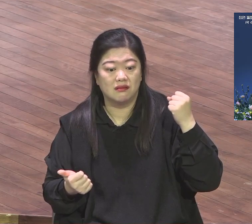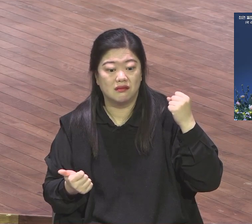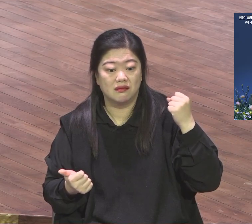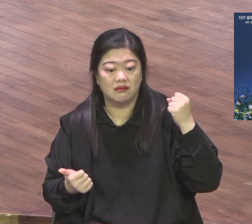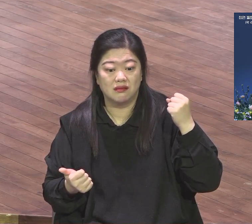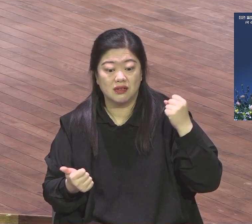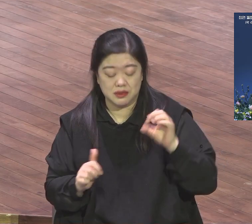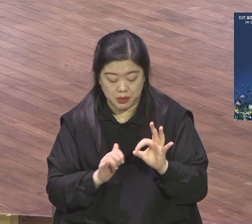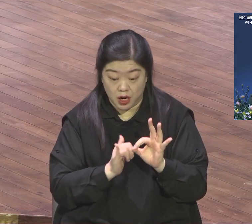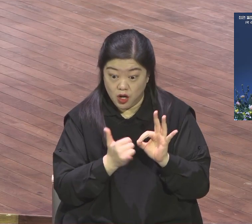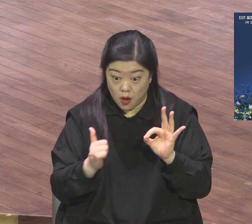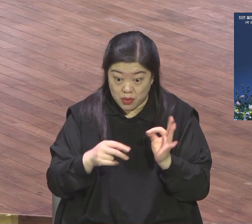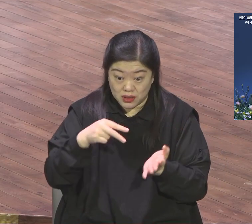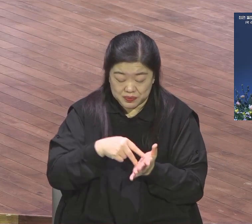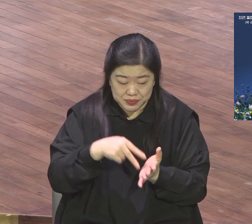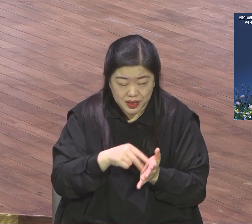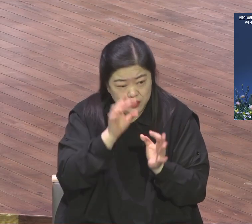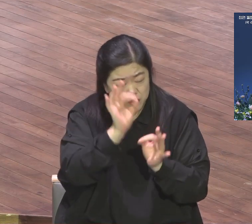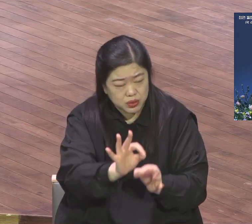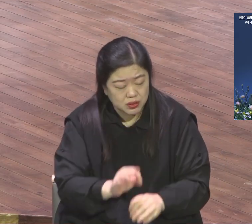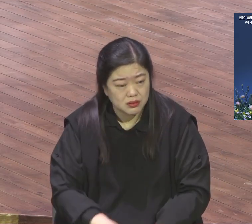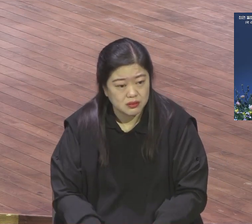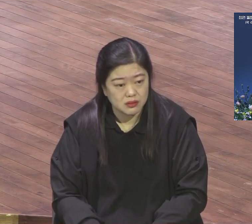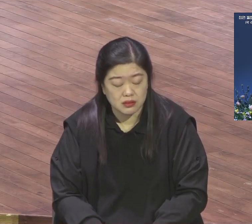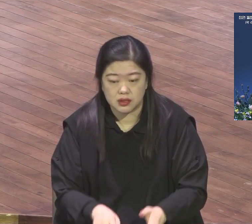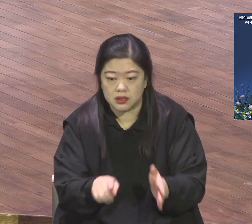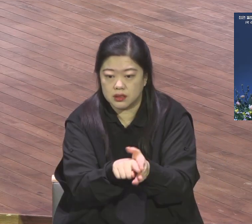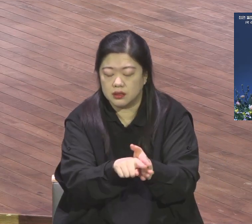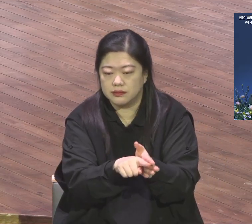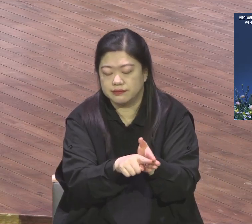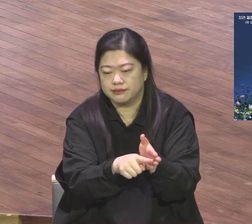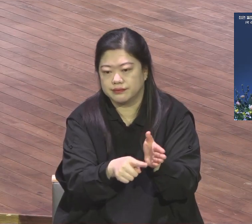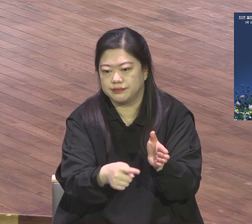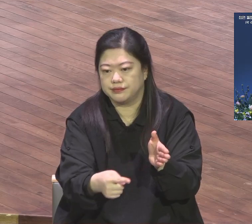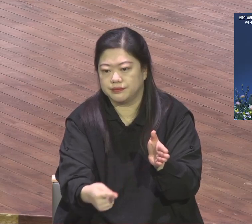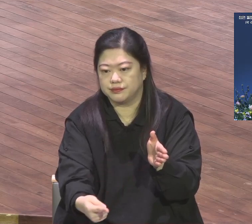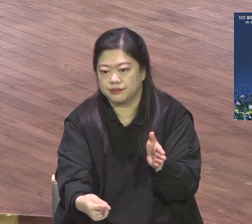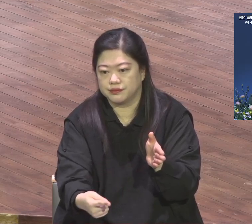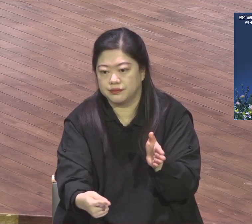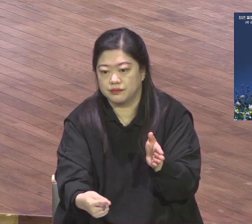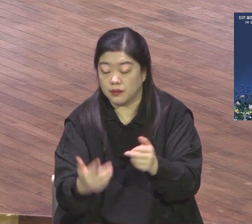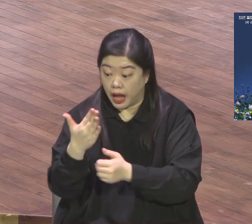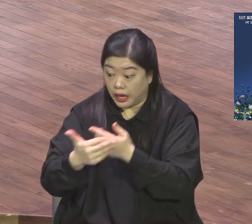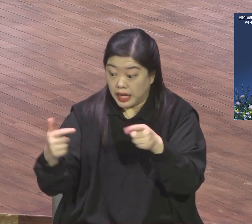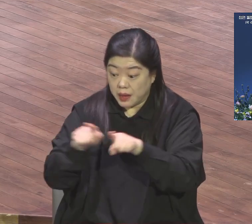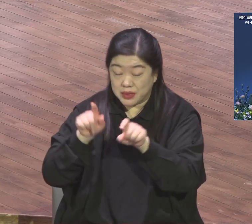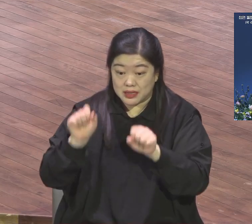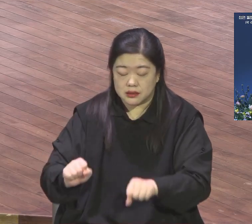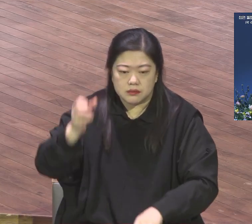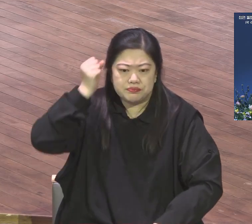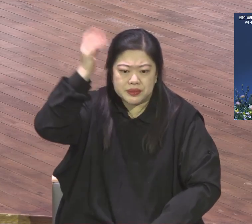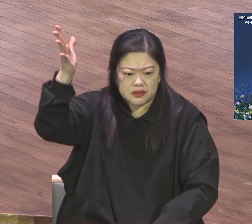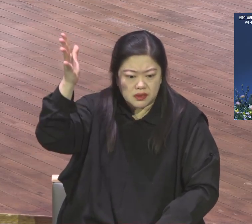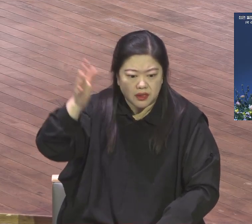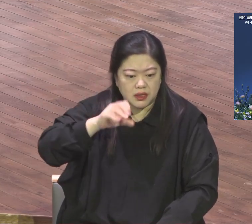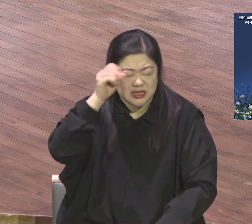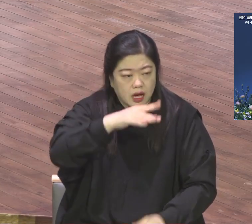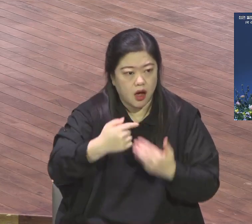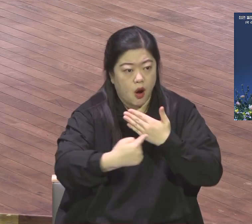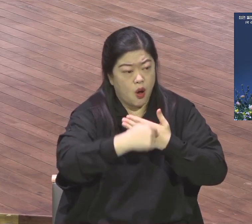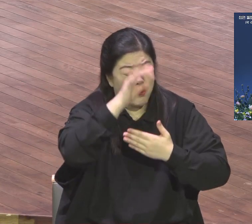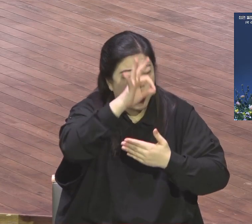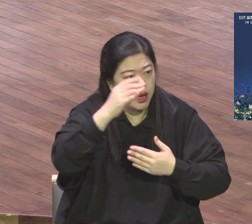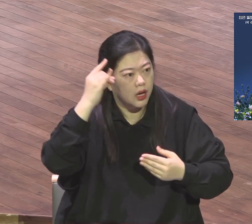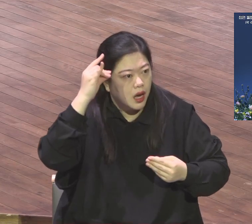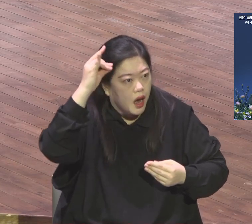이 정탐꾼들, 이 불신앙한 정탐꾼들, 믿음으로 본 이 정탐꾼들 차원이 다르지 보고가 정반대예요.